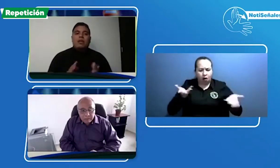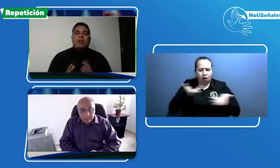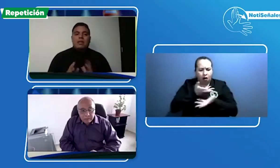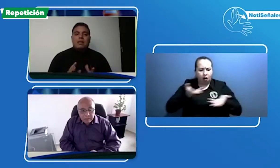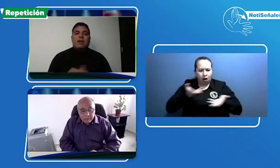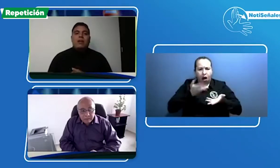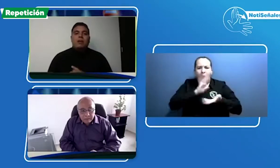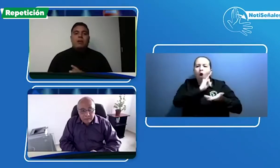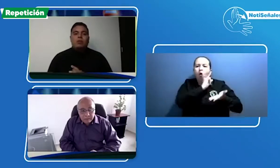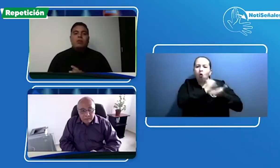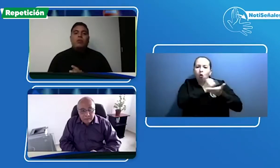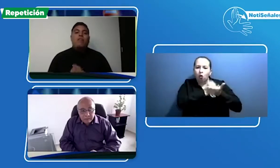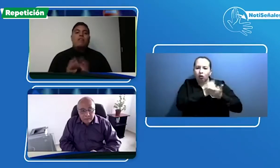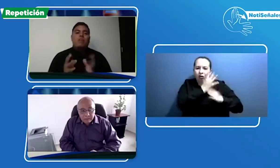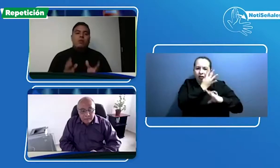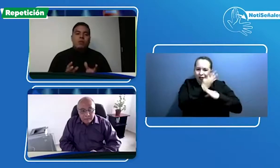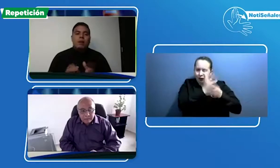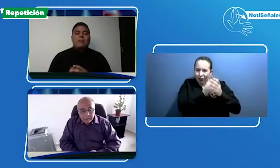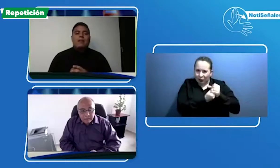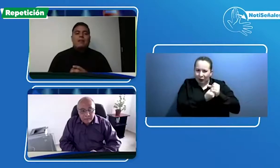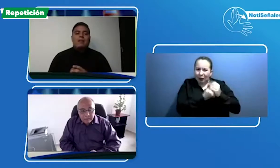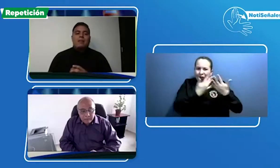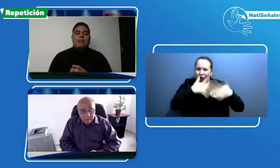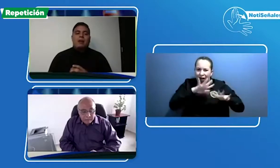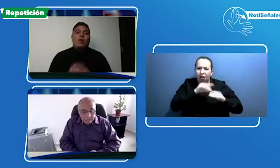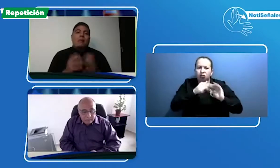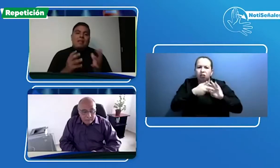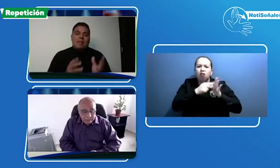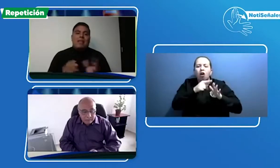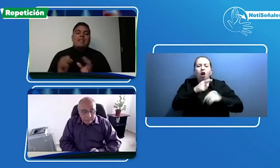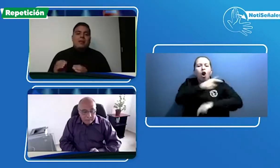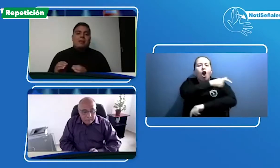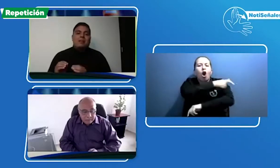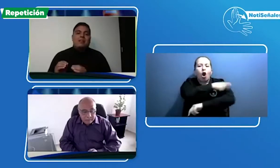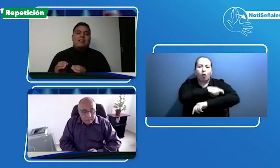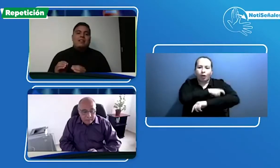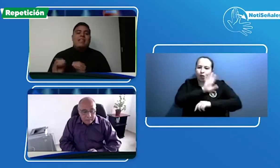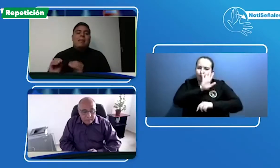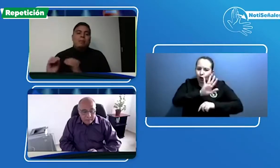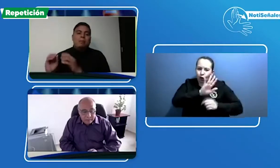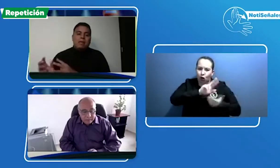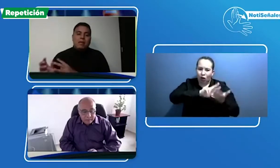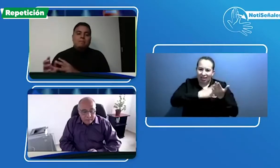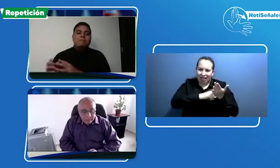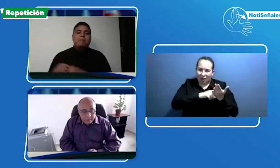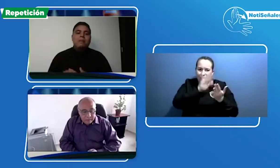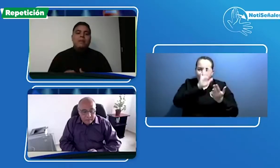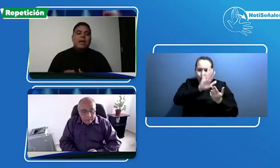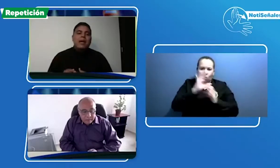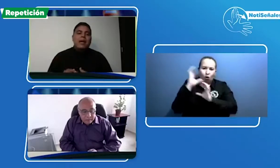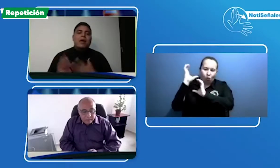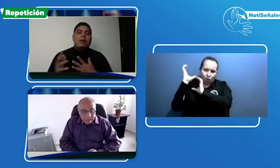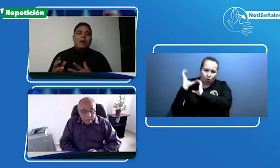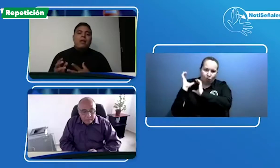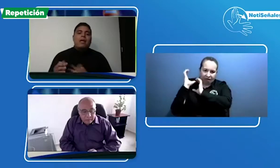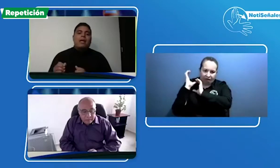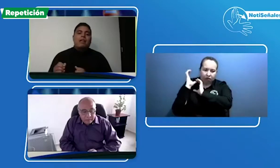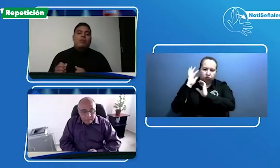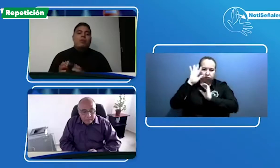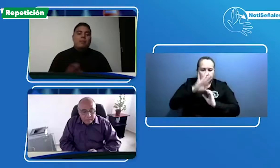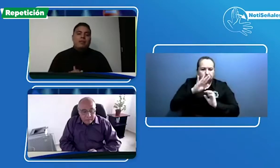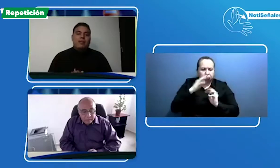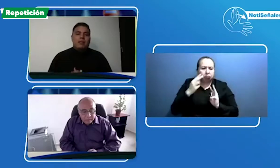junta directiva de Asopesor una figura que se llama Comité de Intérpretes de Popayán en la cual